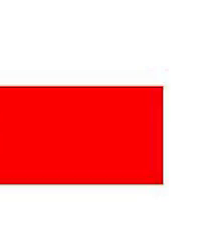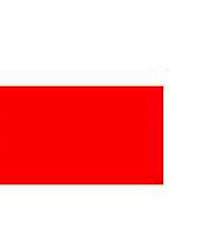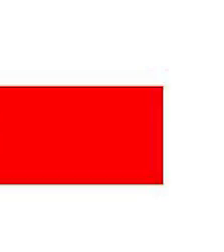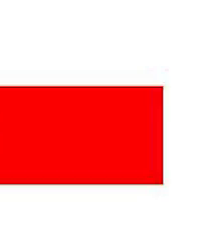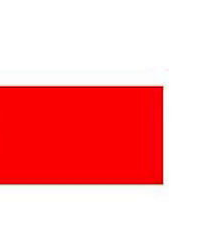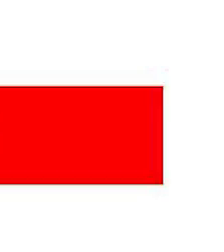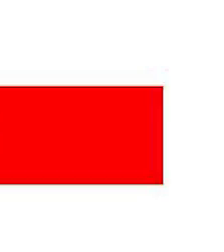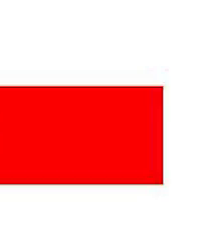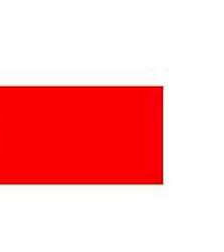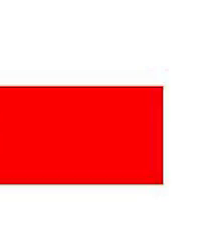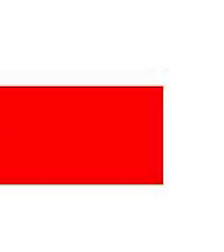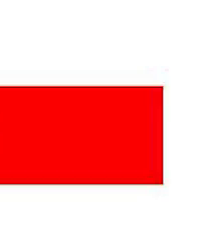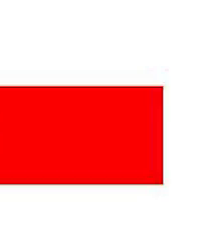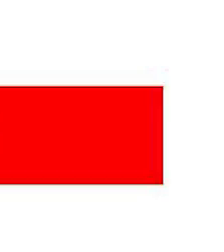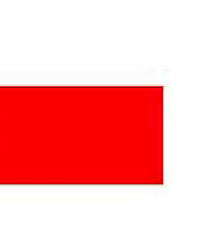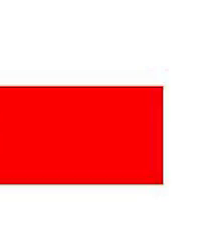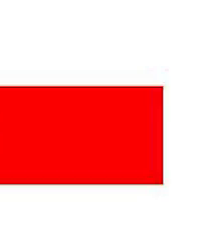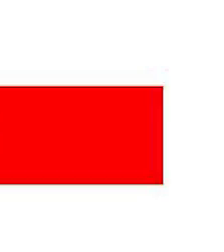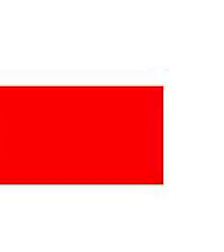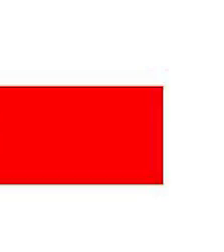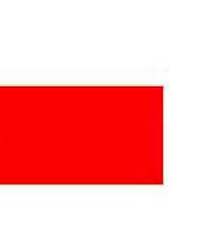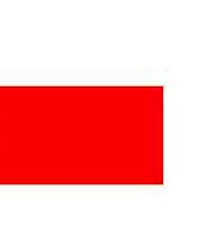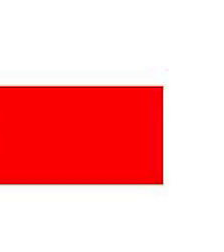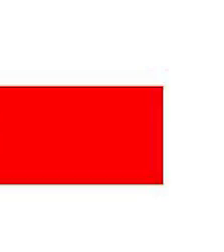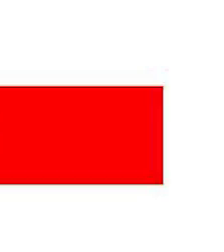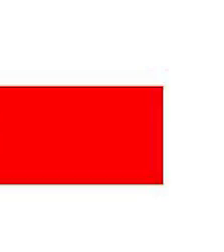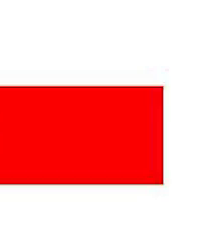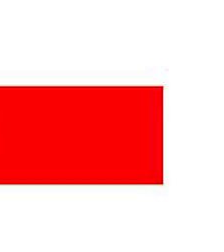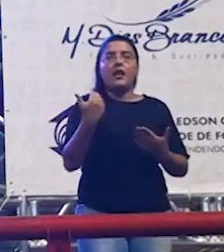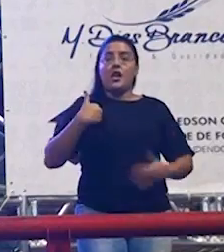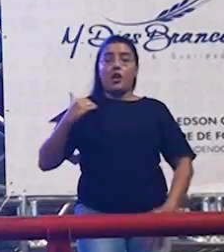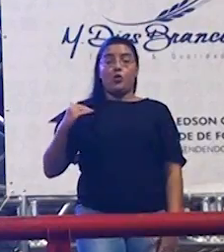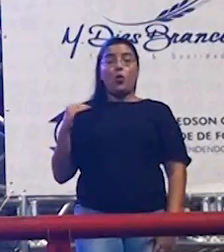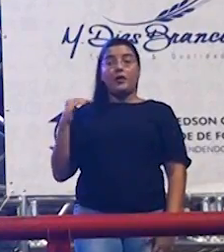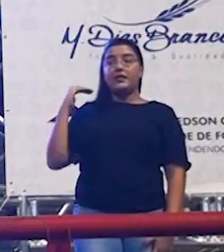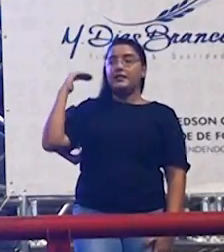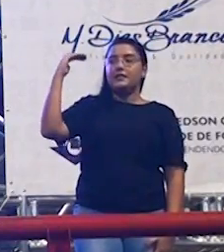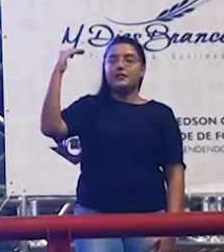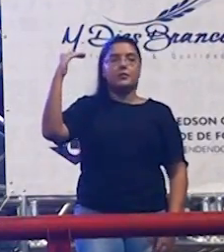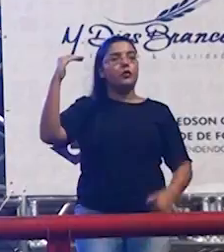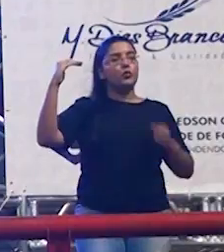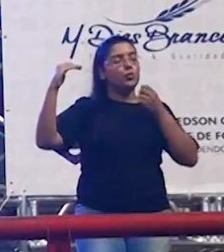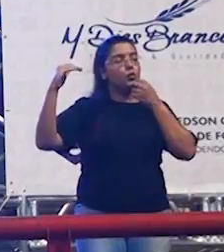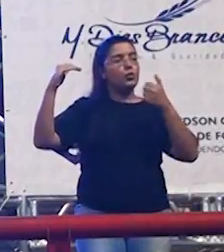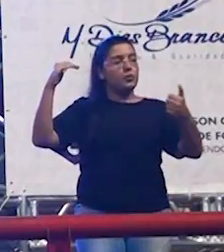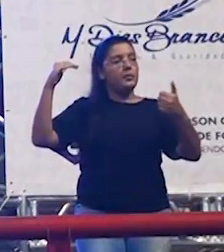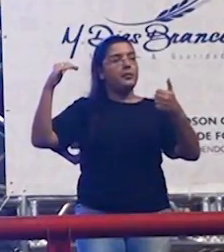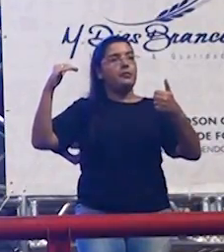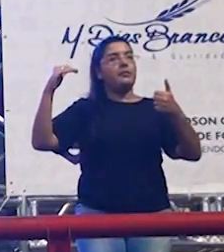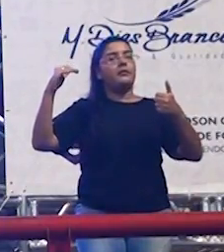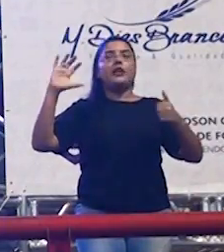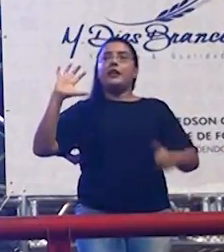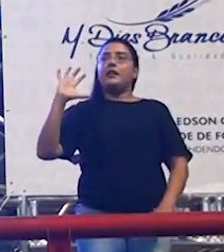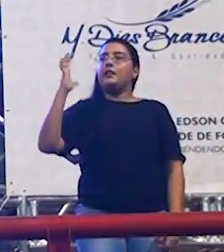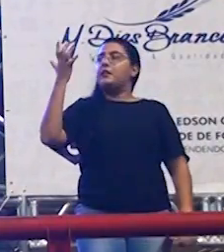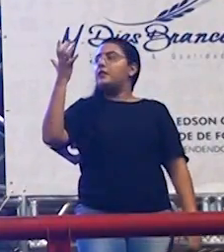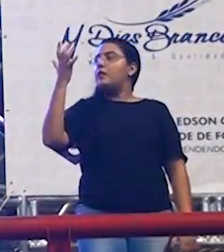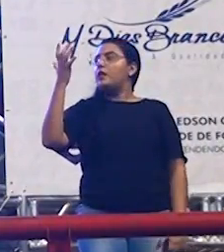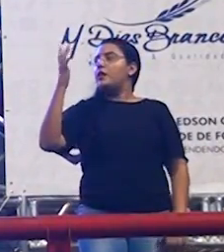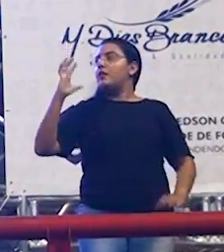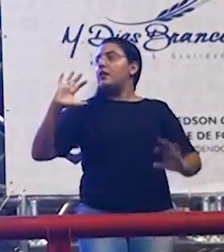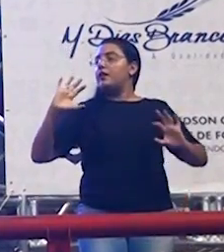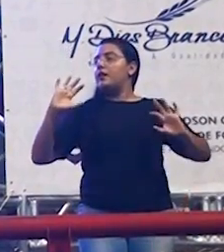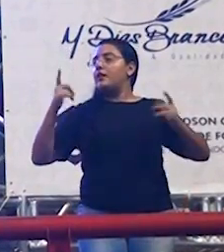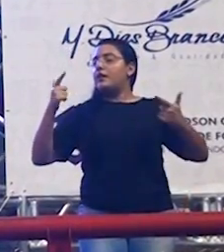eu e vocês aqui? Professor, tu está aí em cima, tudo bem. Do ponto de vista climático, é